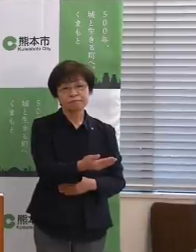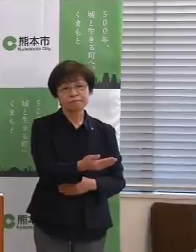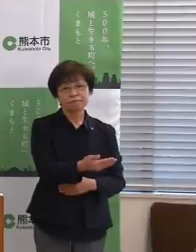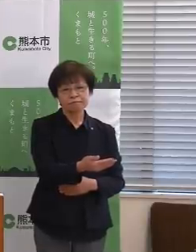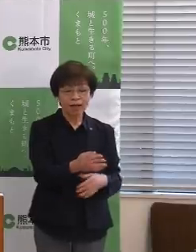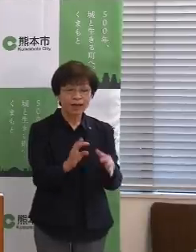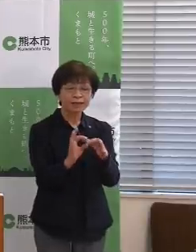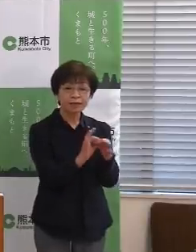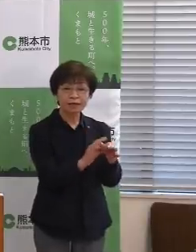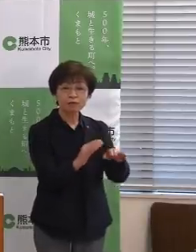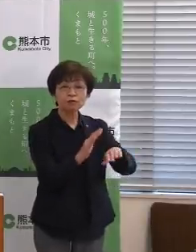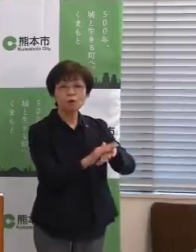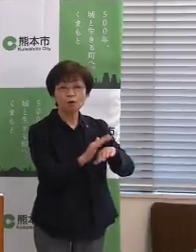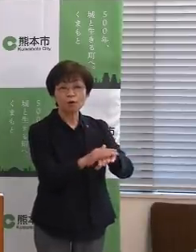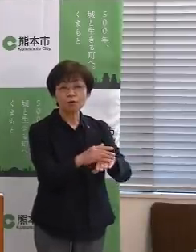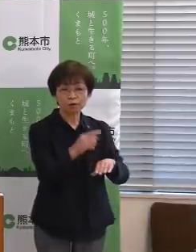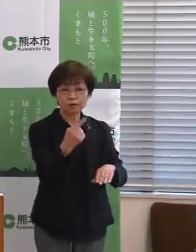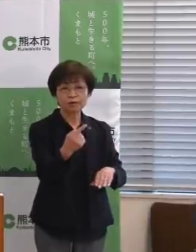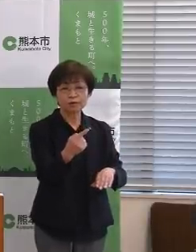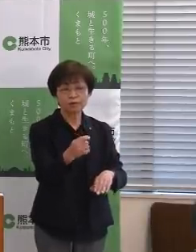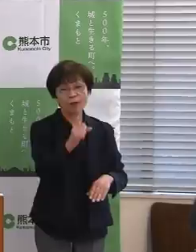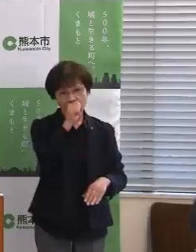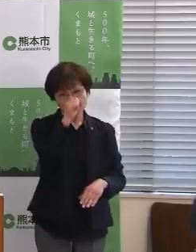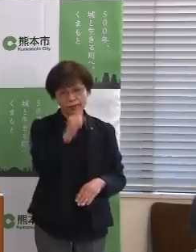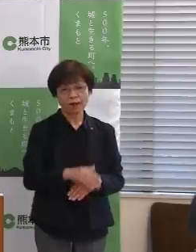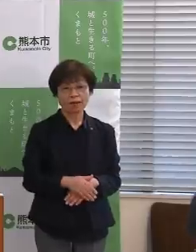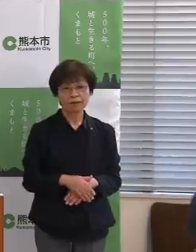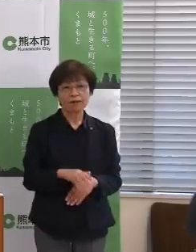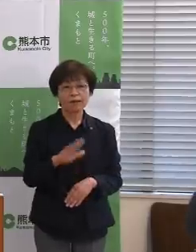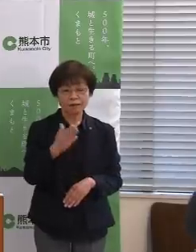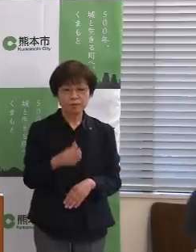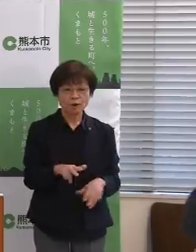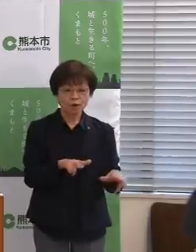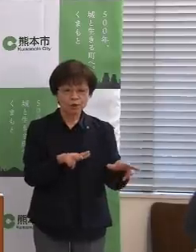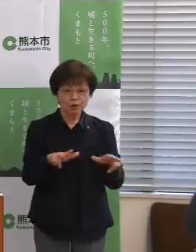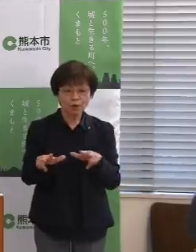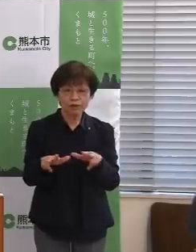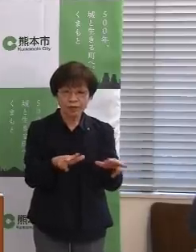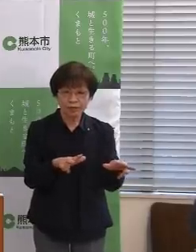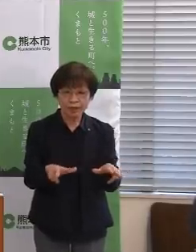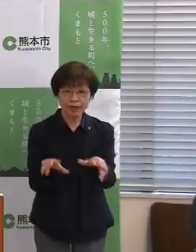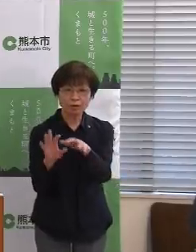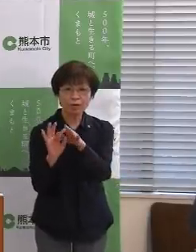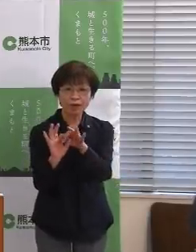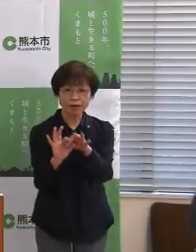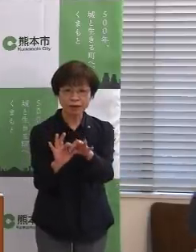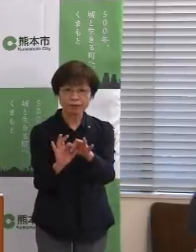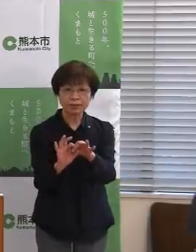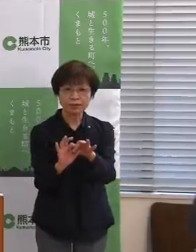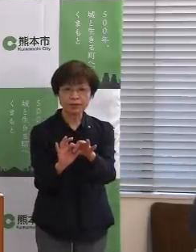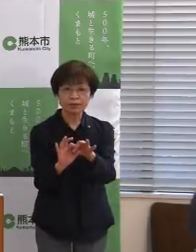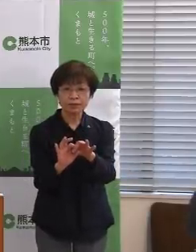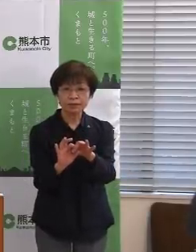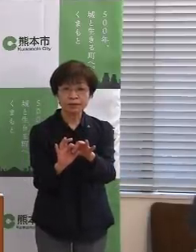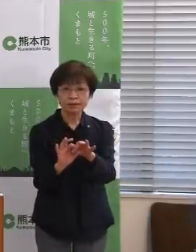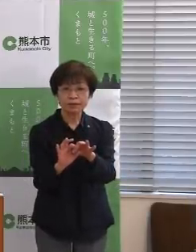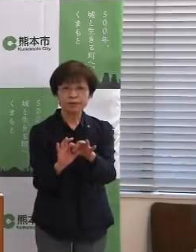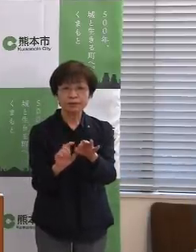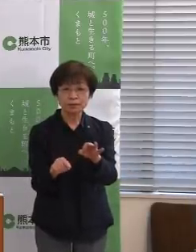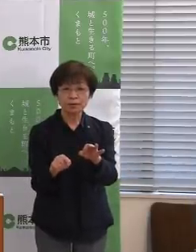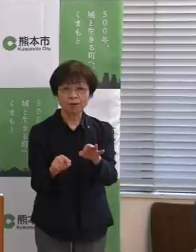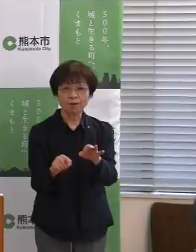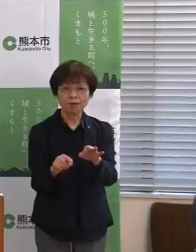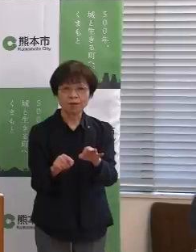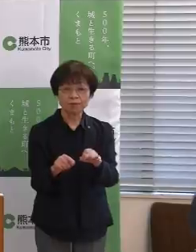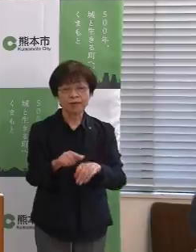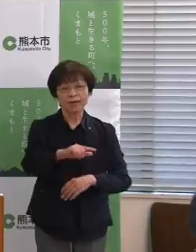連絡手段というのがあったわけですけども、その行政からのですねこの連絡についてもですね、そういう意味ではいろい